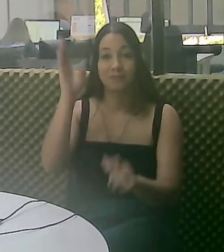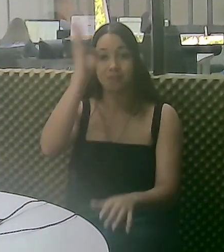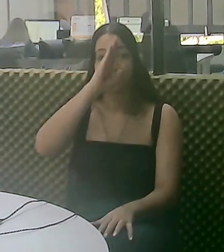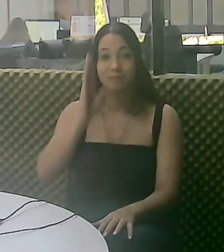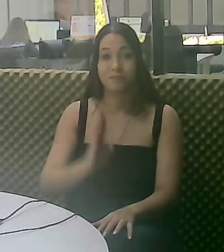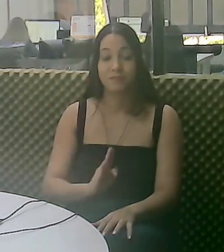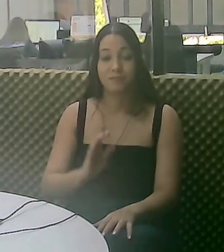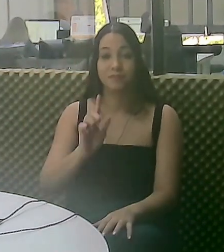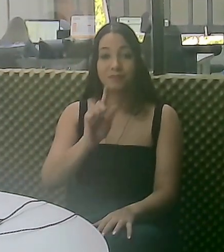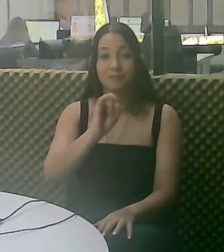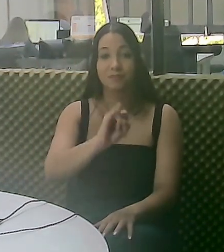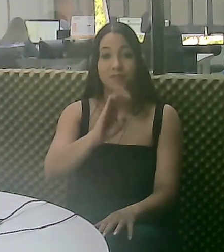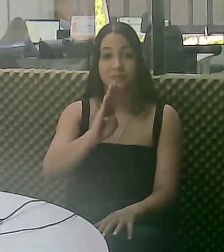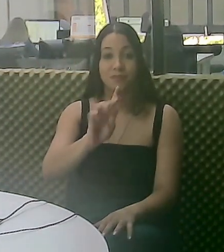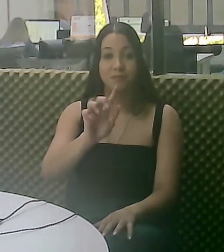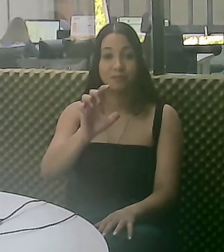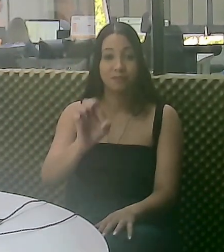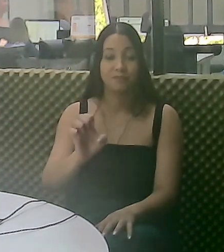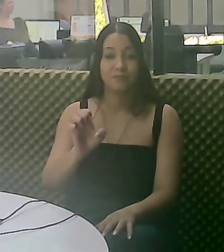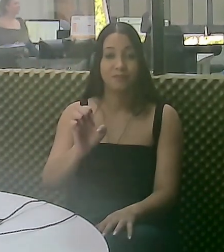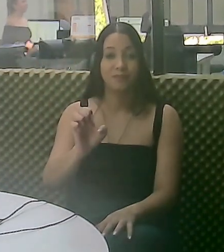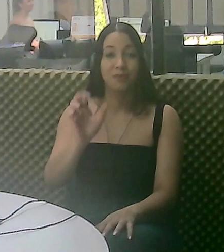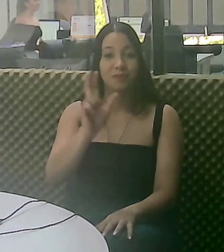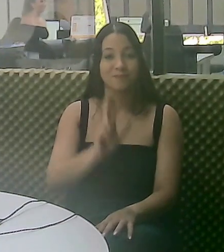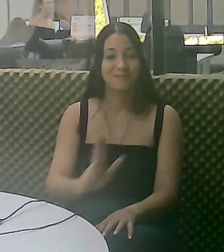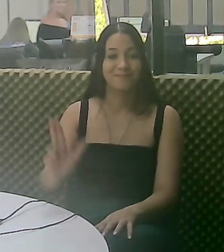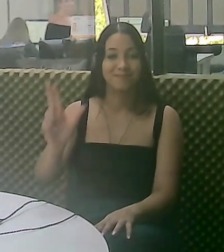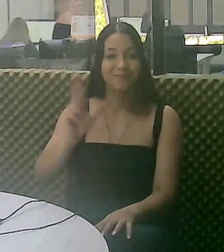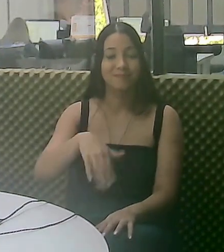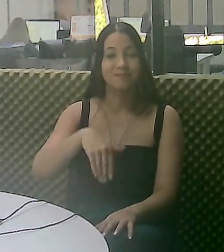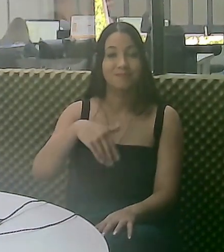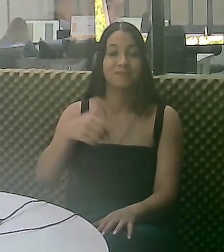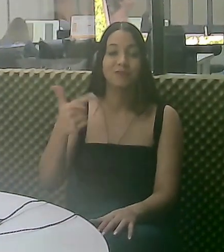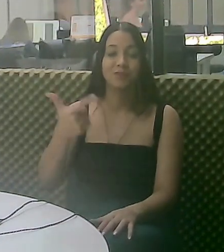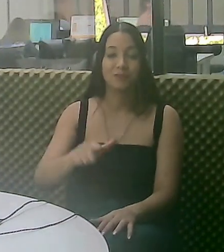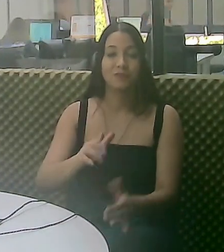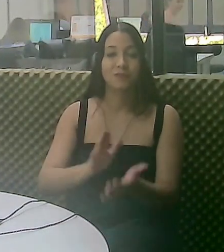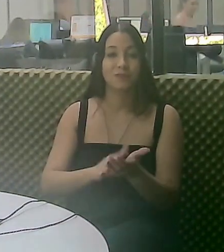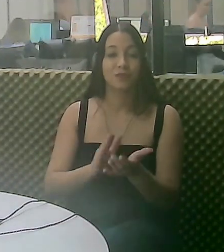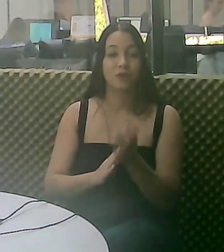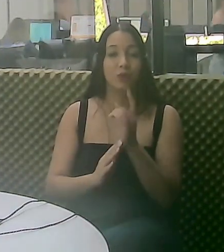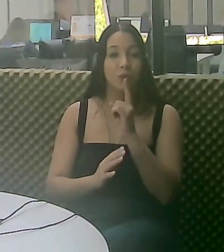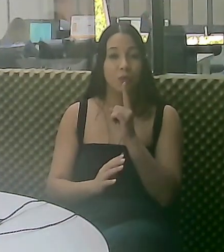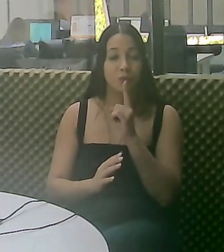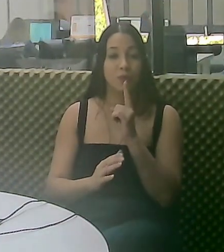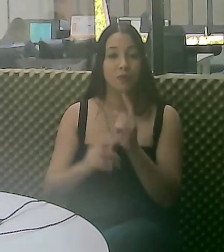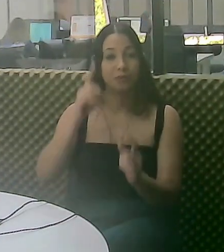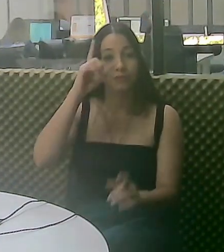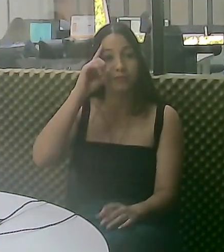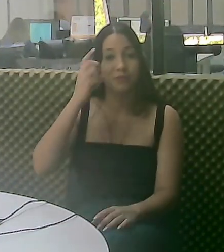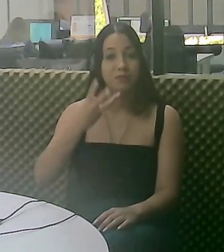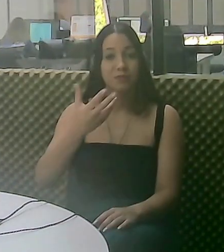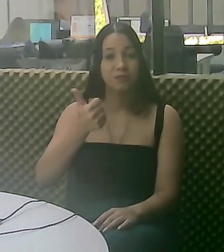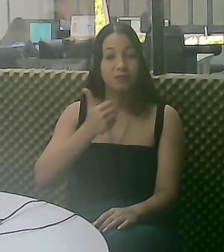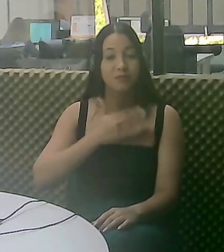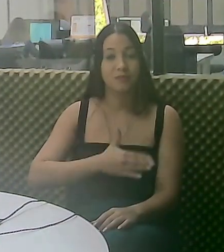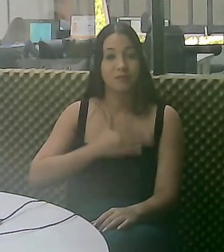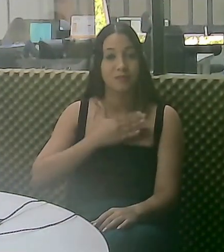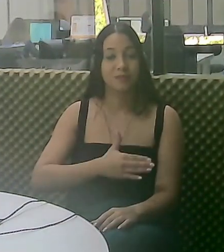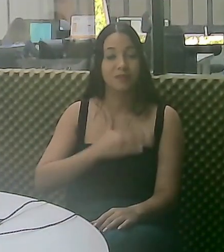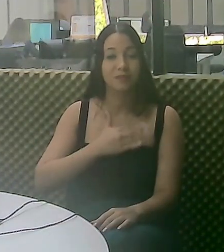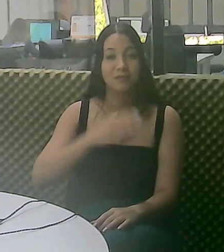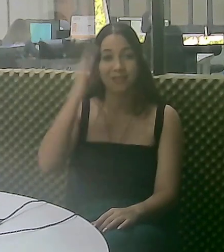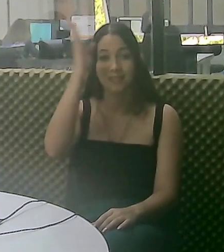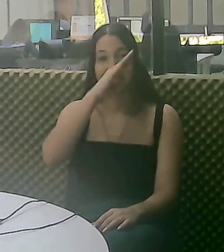de Geografia e Estatística, o IBGE, Uberlândia chega a mais um aniversário, comemorado no dia 31 de agosto, como